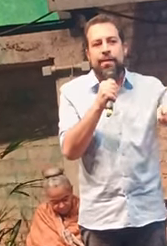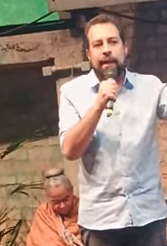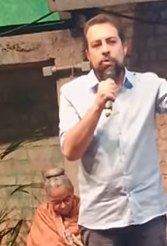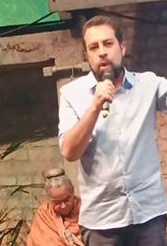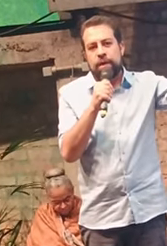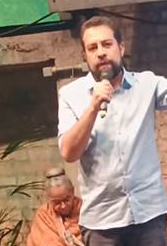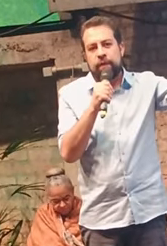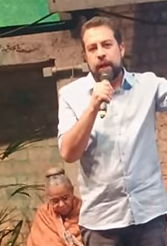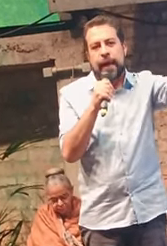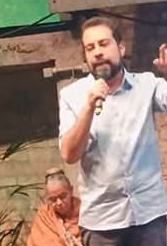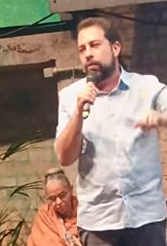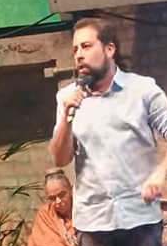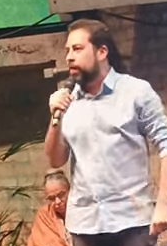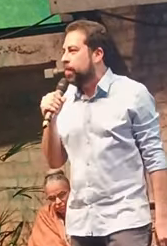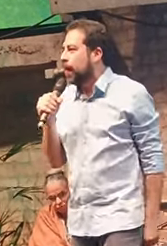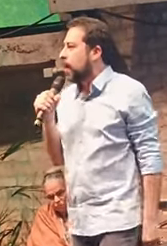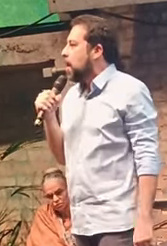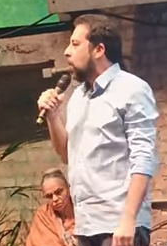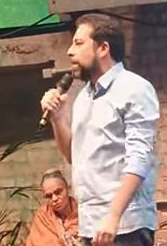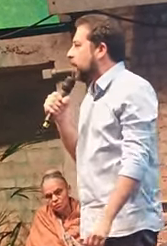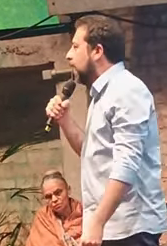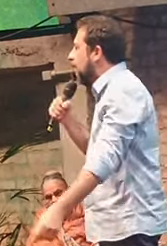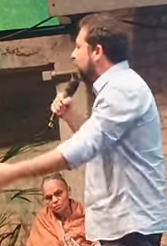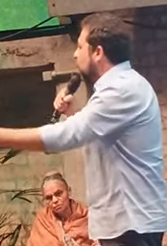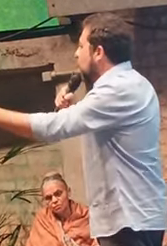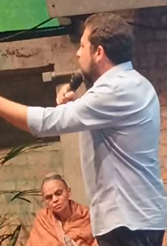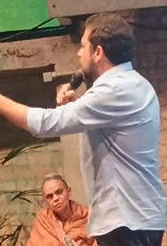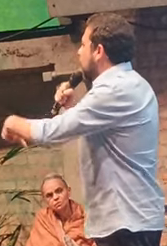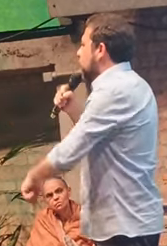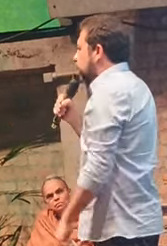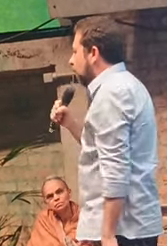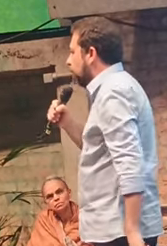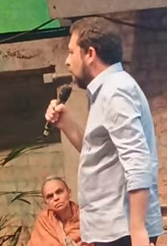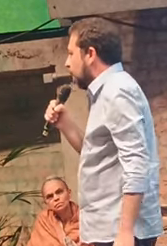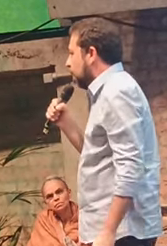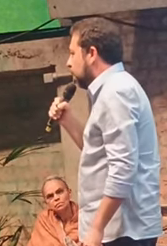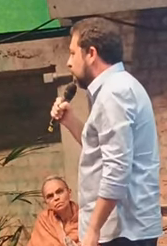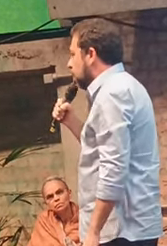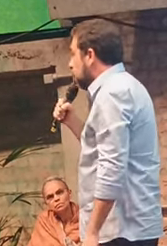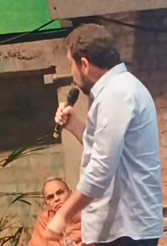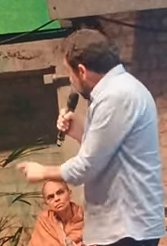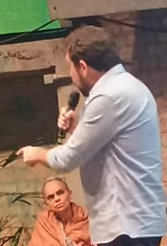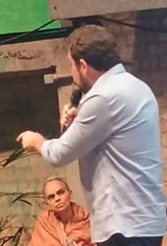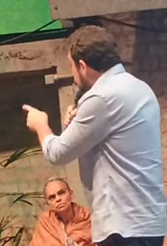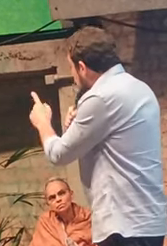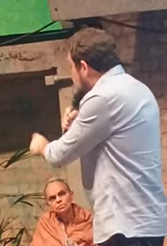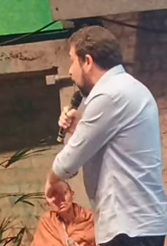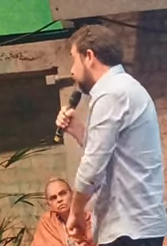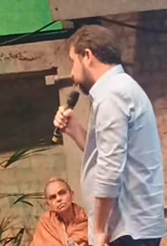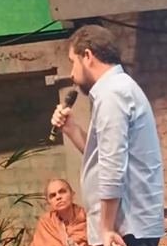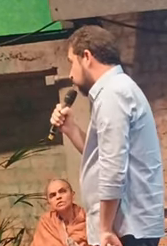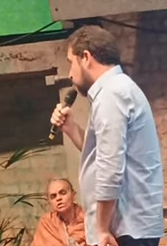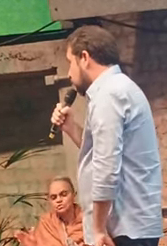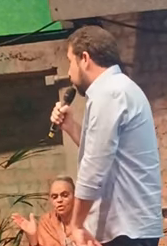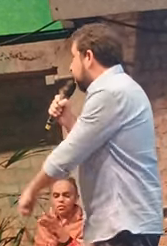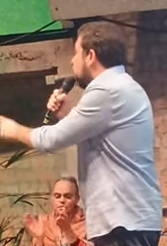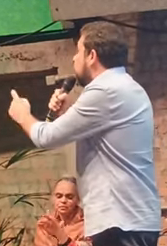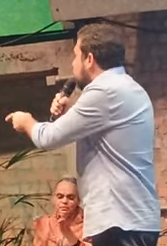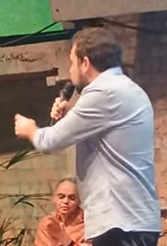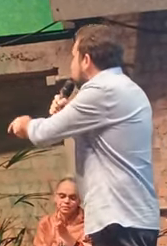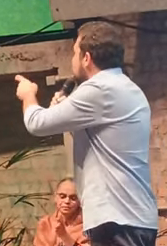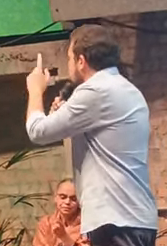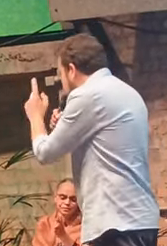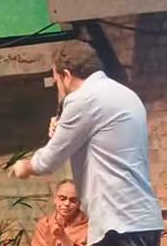só catadores e catadoras de material reciclável para garantir a sua renda. São agentes ambientais,